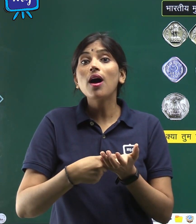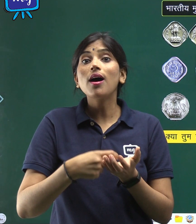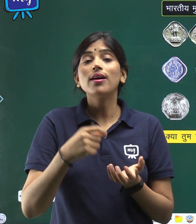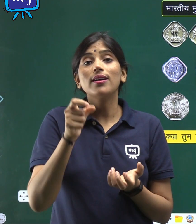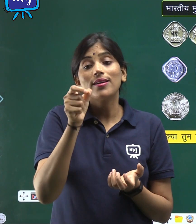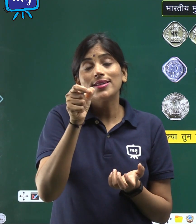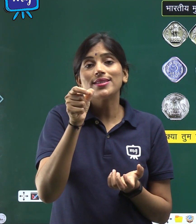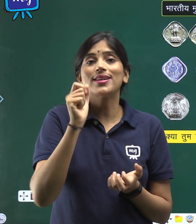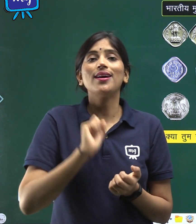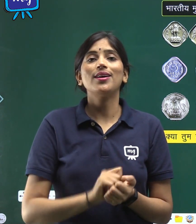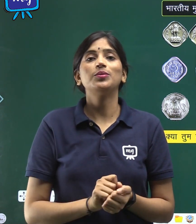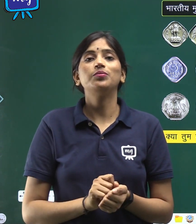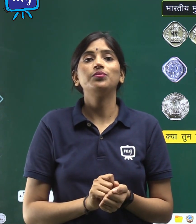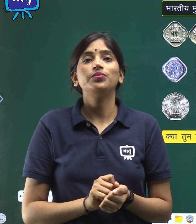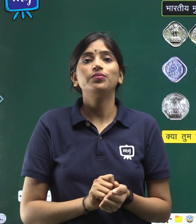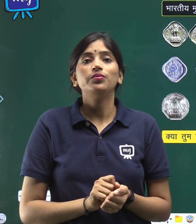का सिक्का,